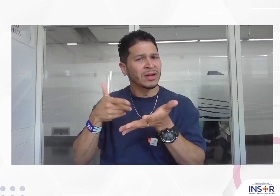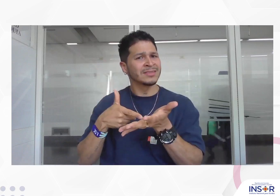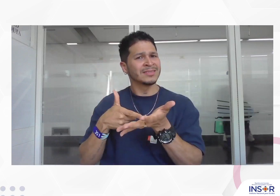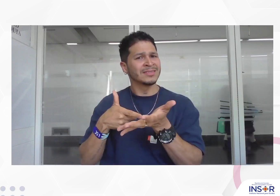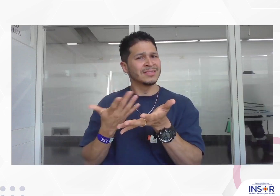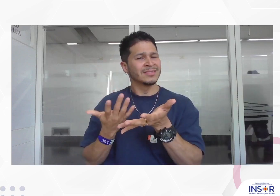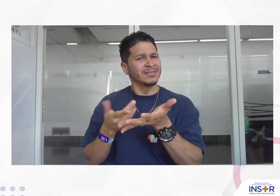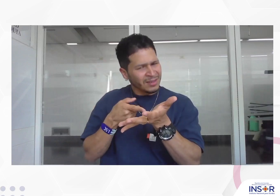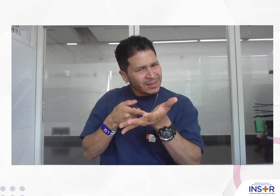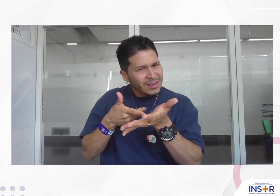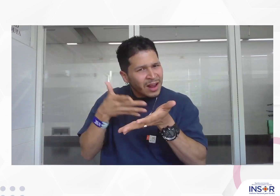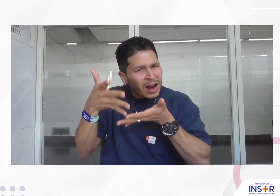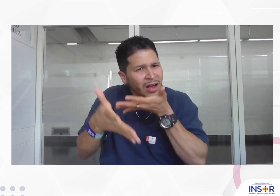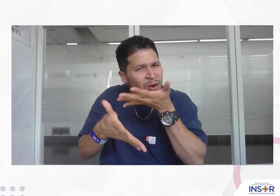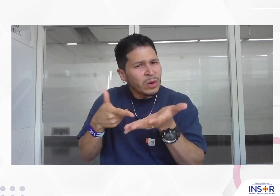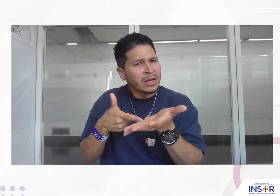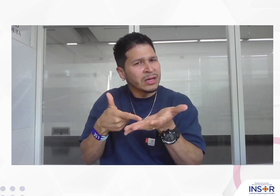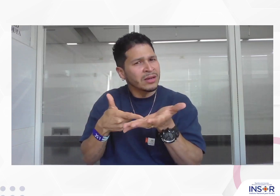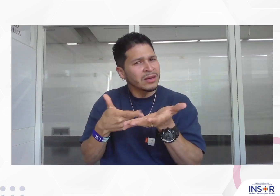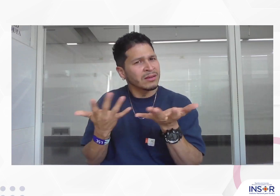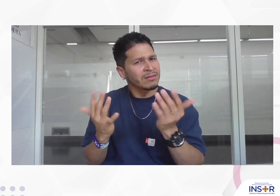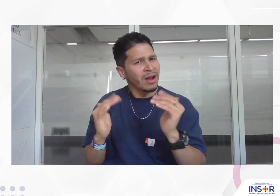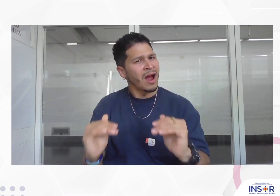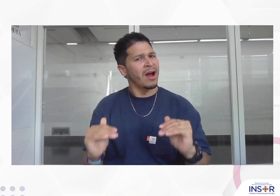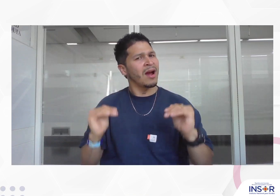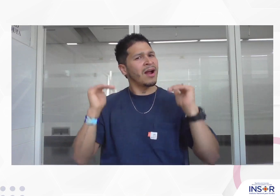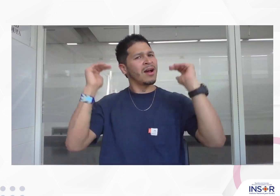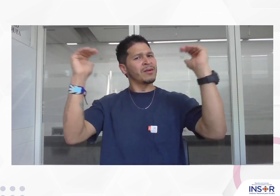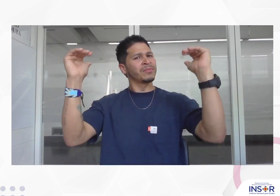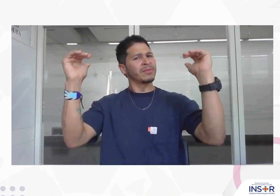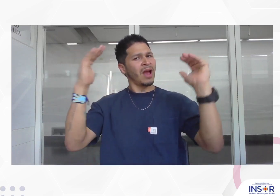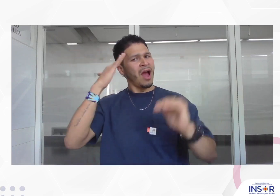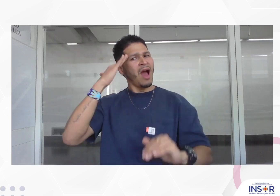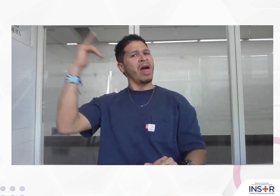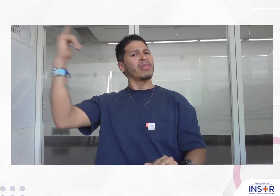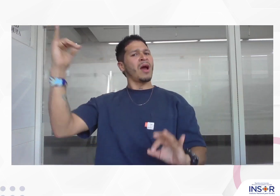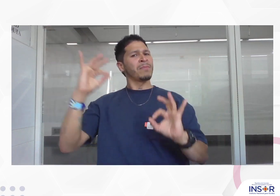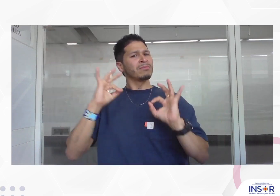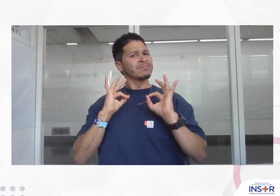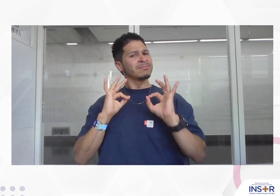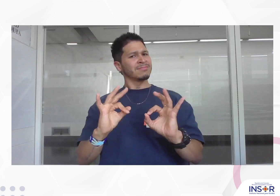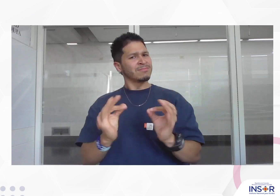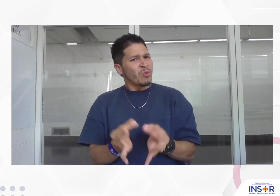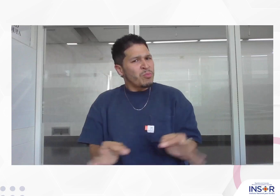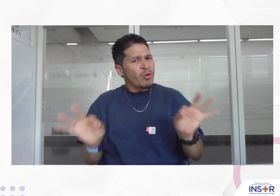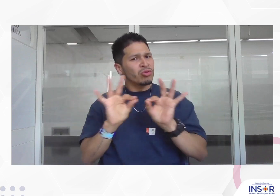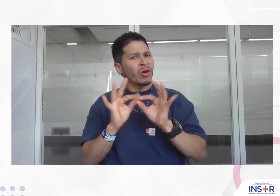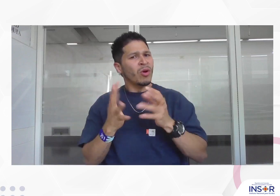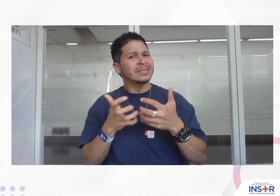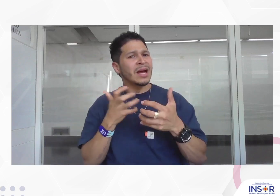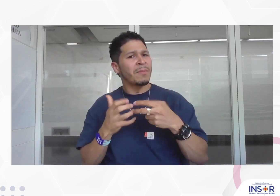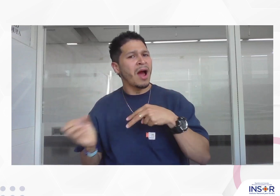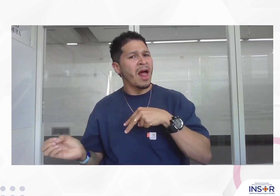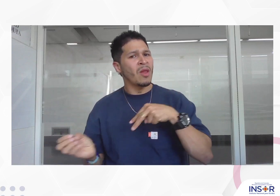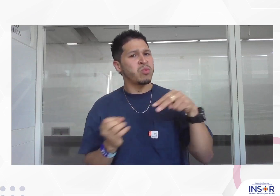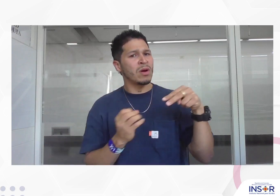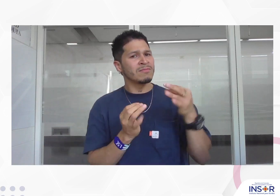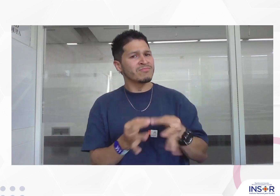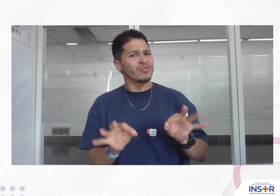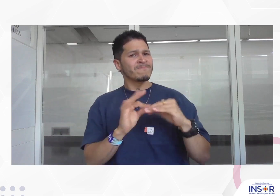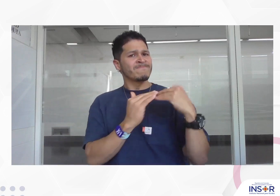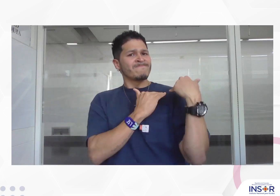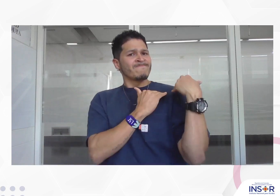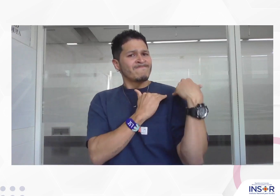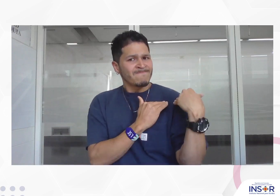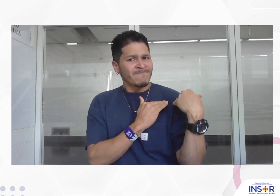procesos. Reconozco, pues hablando aquí de esa importancia de la lengua de señas que nos trae nuestra bandera de las lenguas